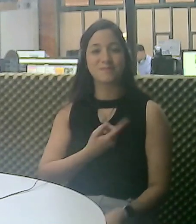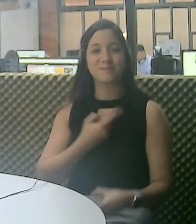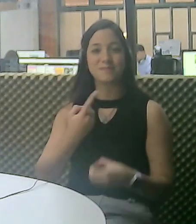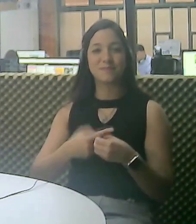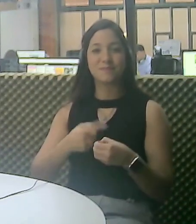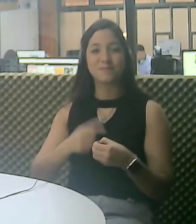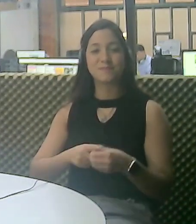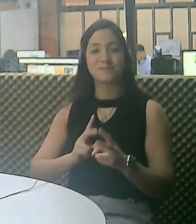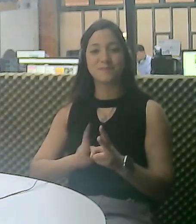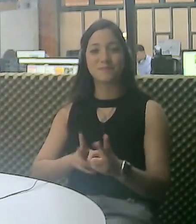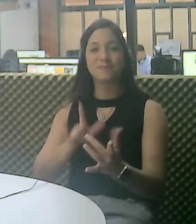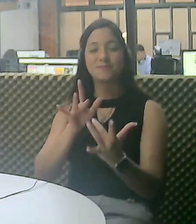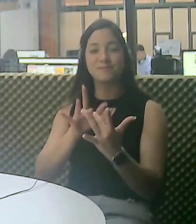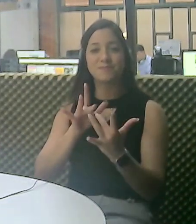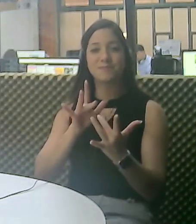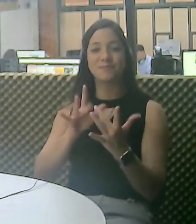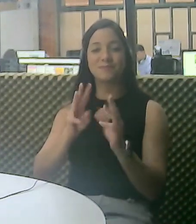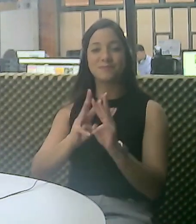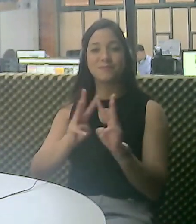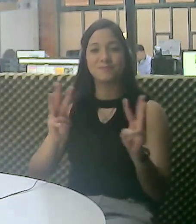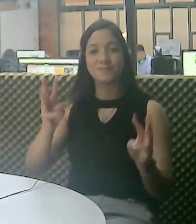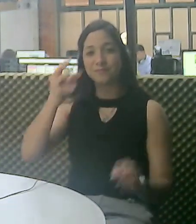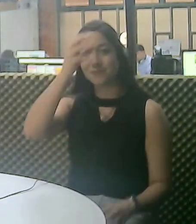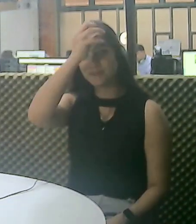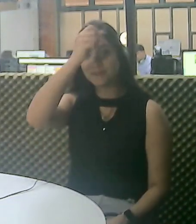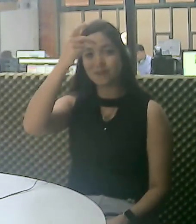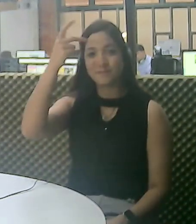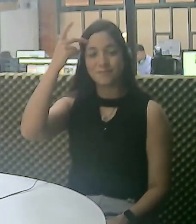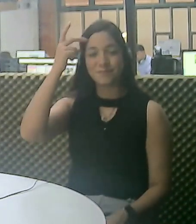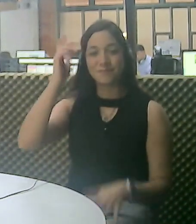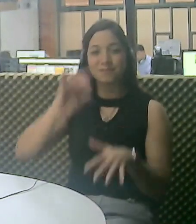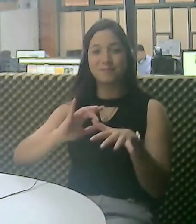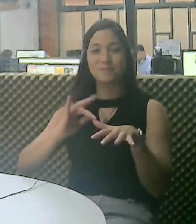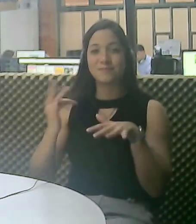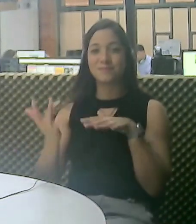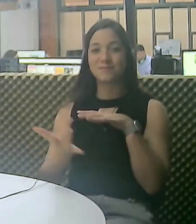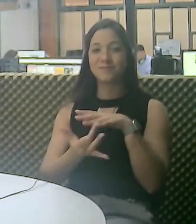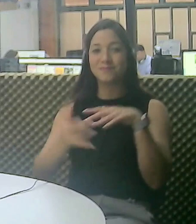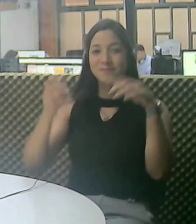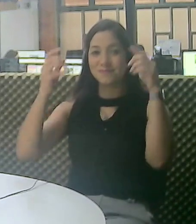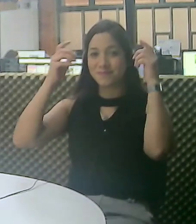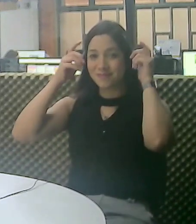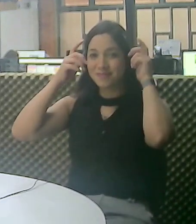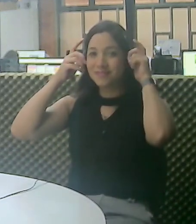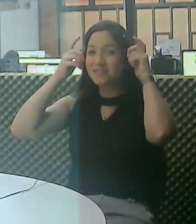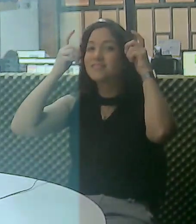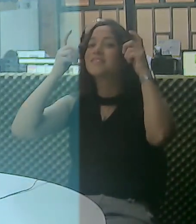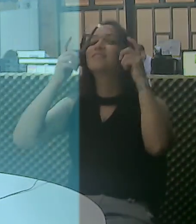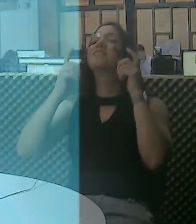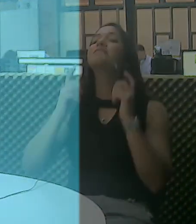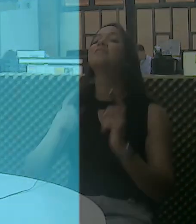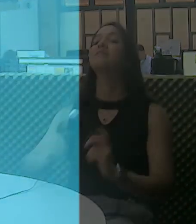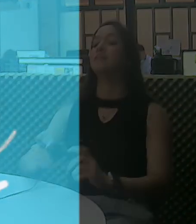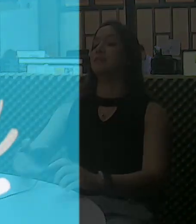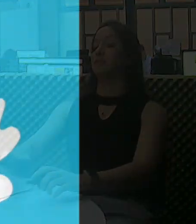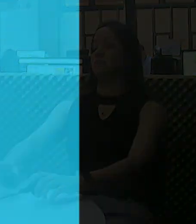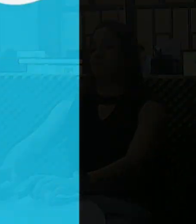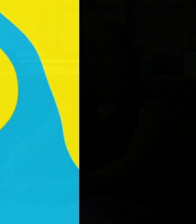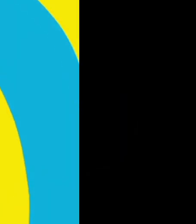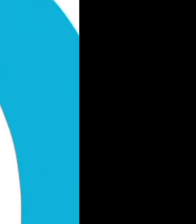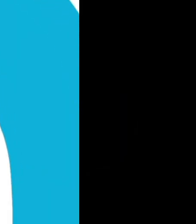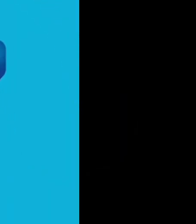programa da Rádio Nossa Cidade. Continue conosco no portal da Prefeitura e nas redes sociais.